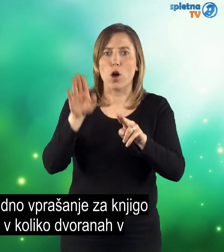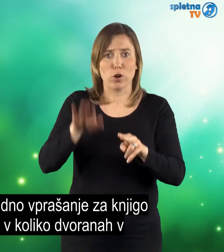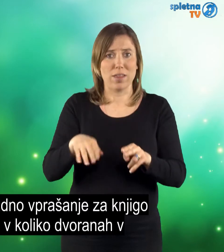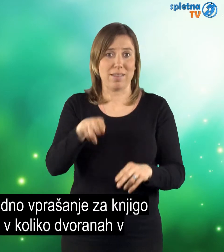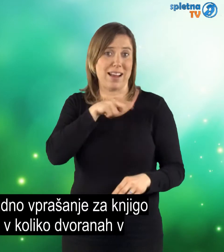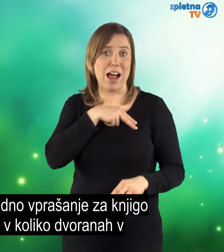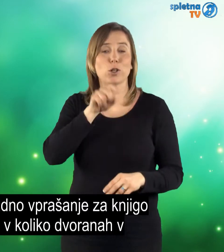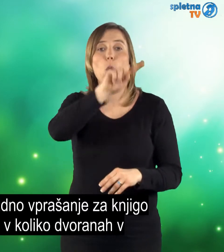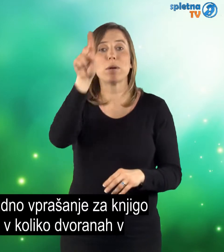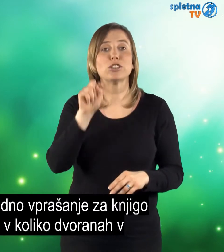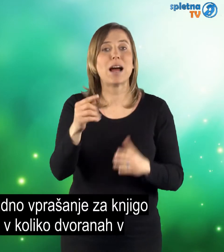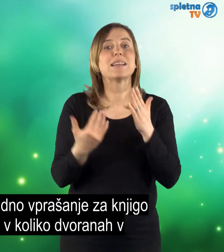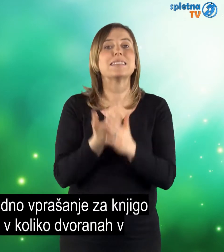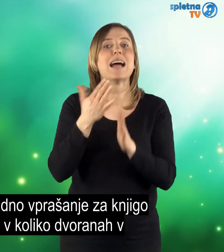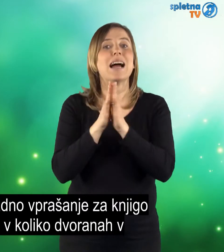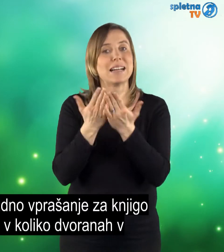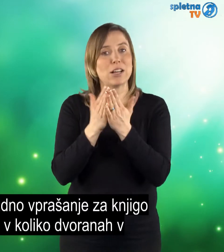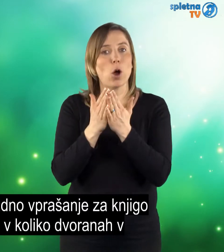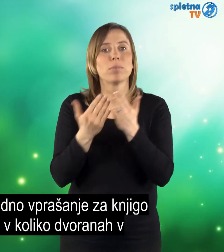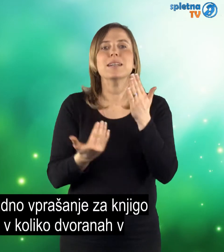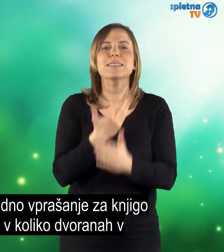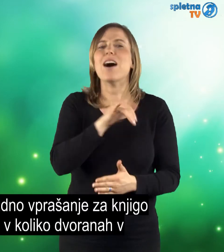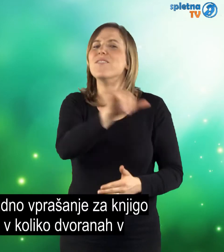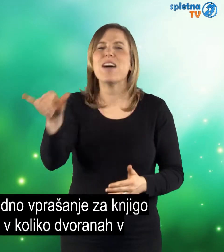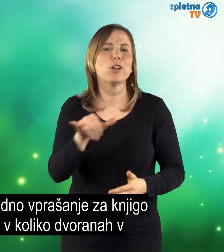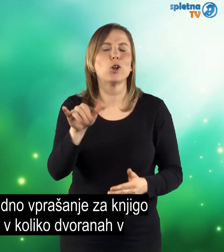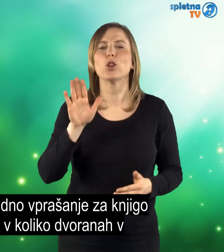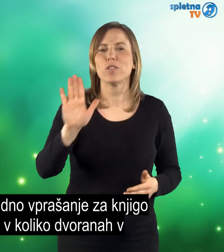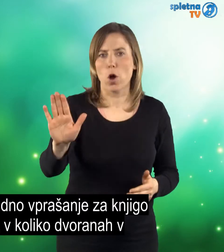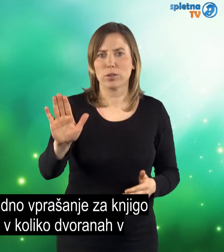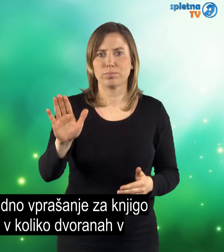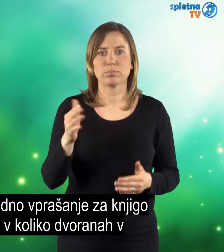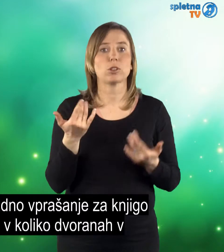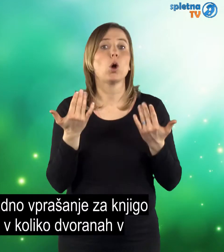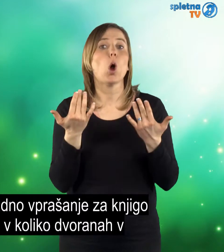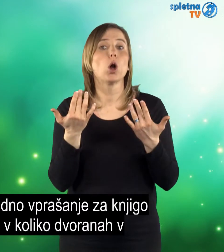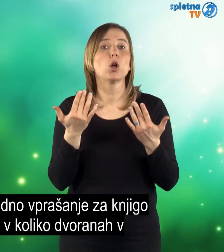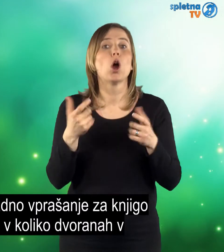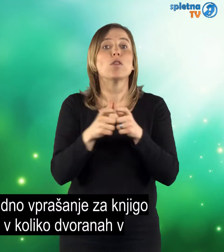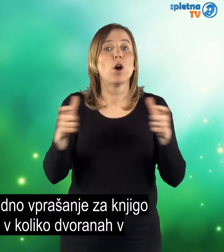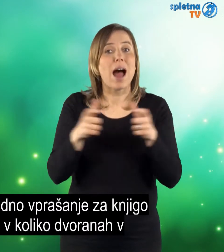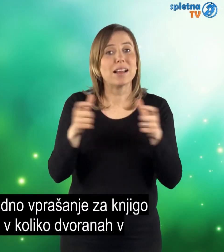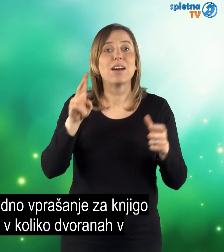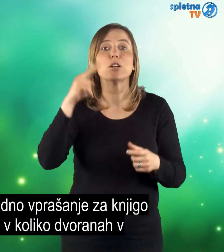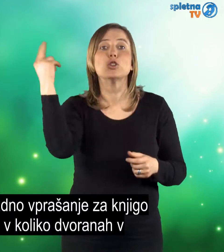Odgovor na nagradno vprašanje za knjigo Za vedno tvoj: v koliko dvoranah v Sloveniji je